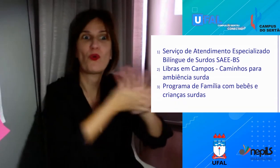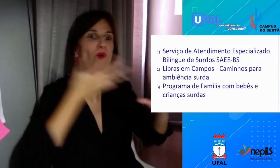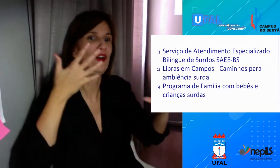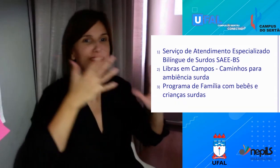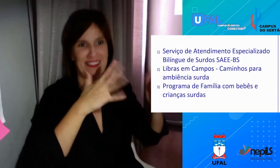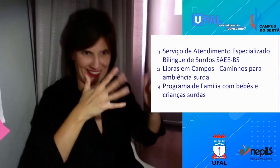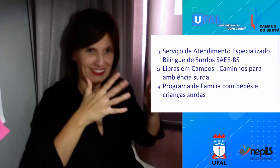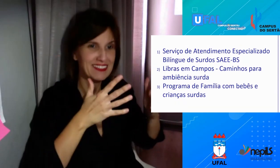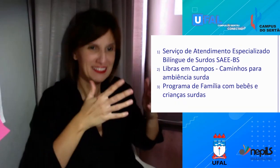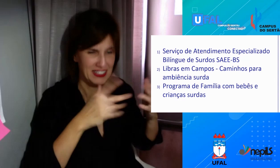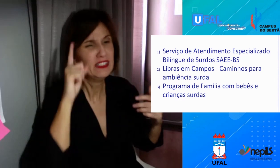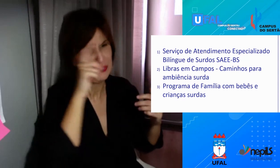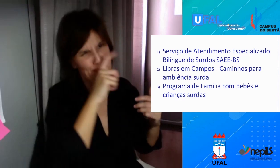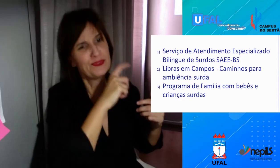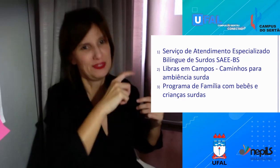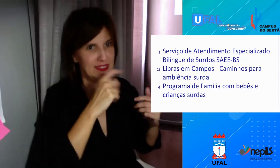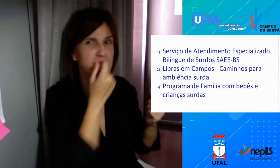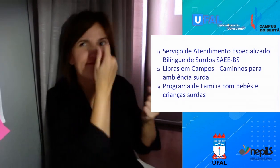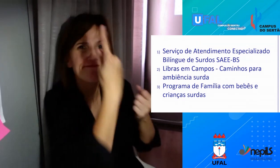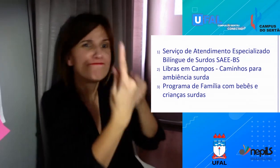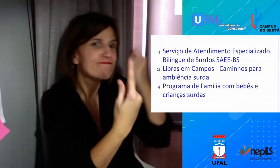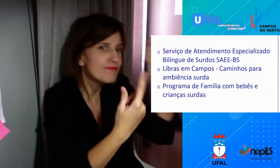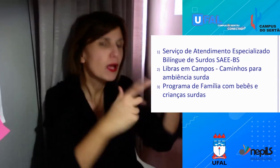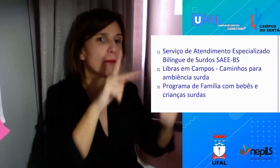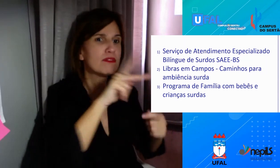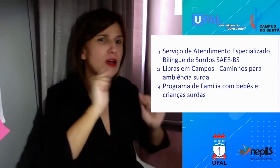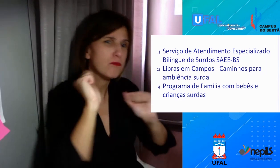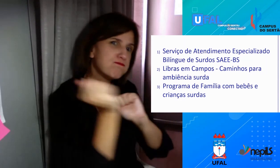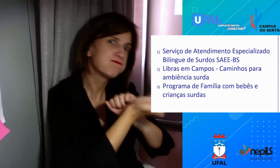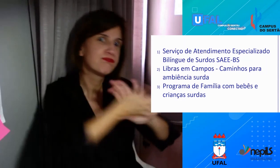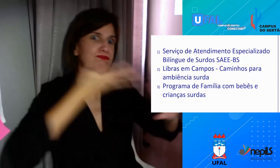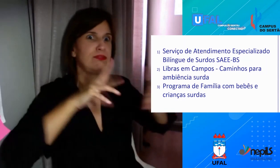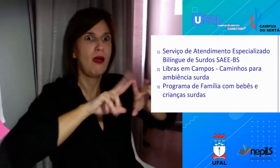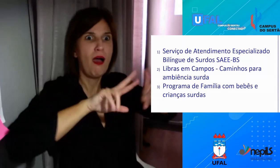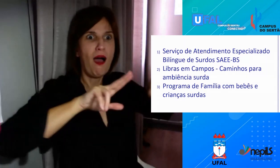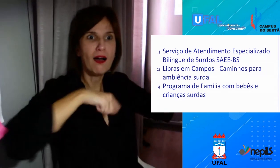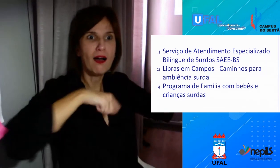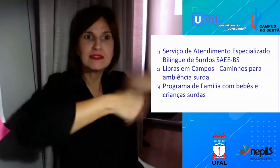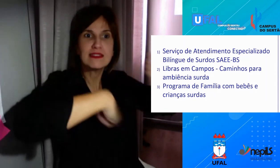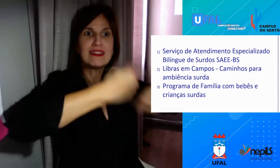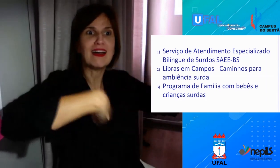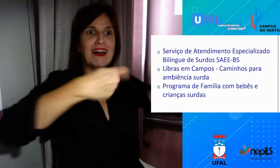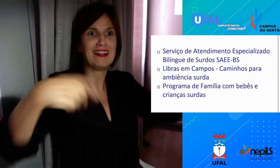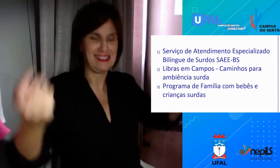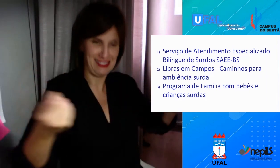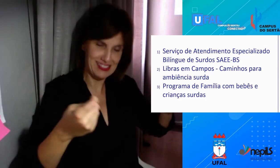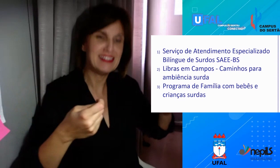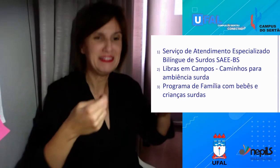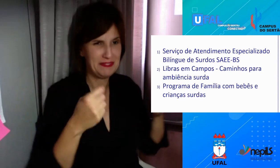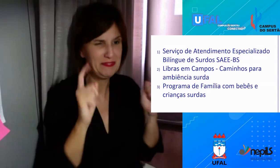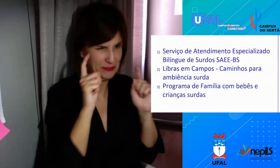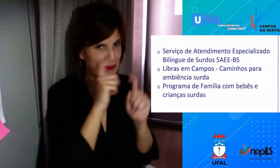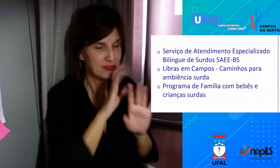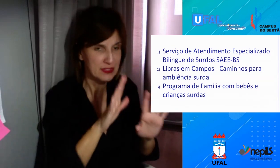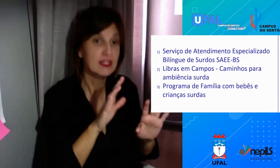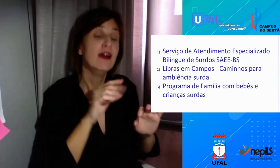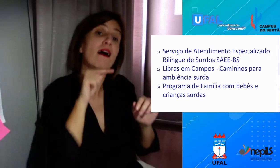ficava um pouco pedante para eles que alguns professores no início não tinham uma fluência muito grande, então não